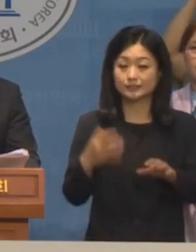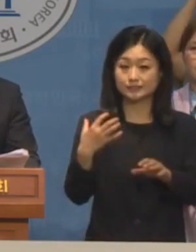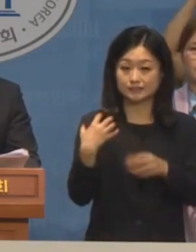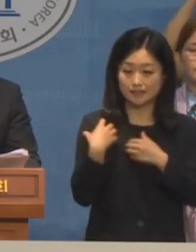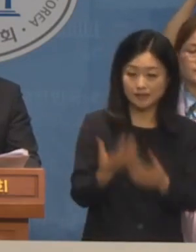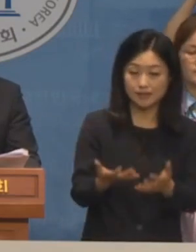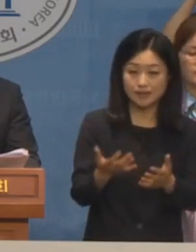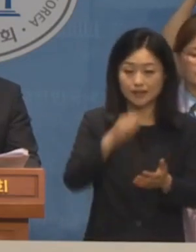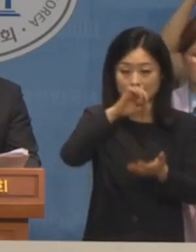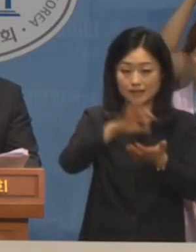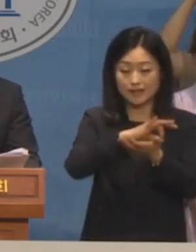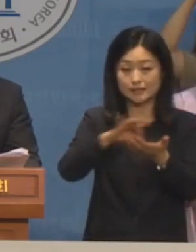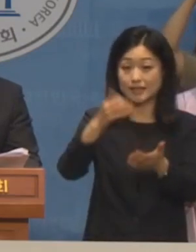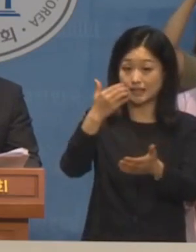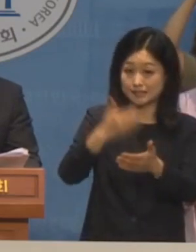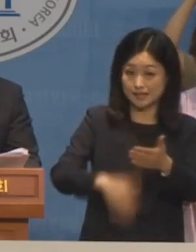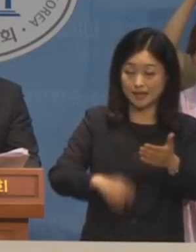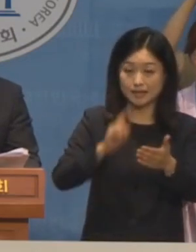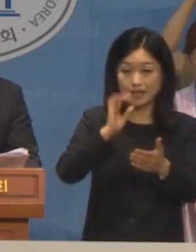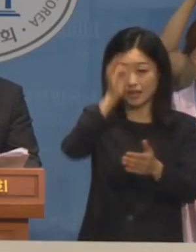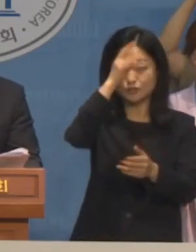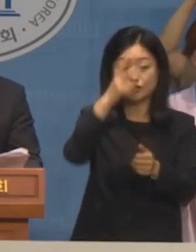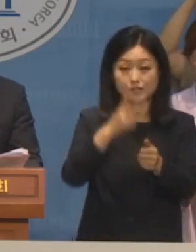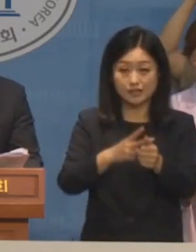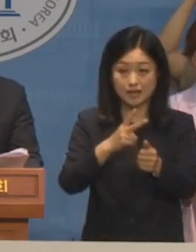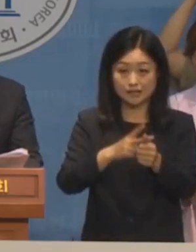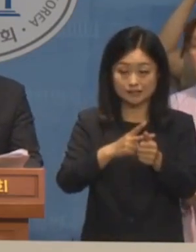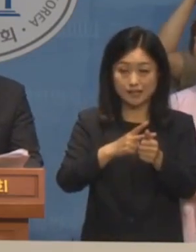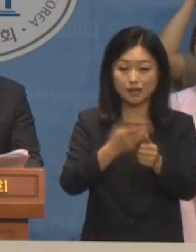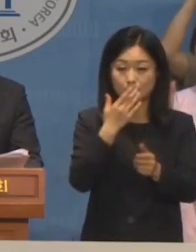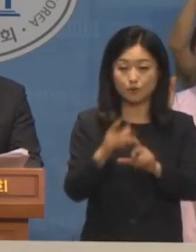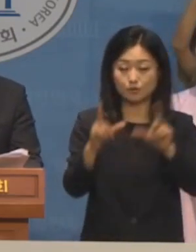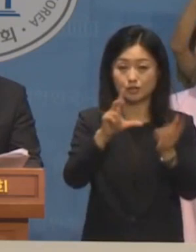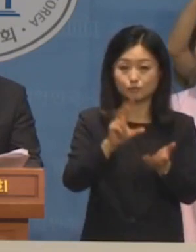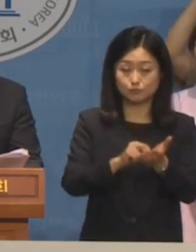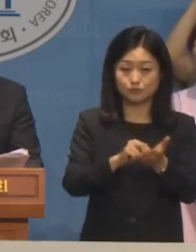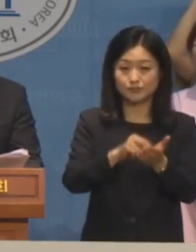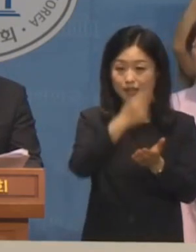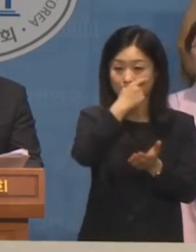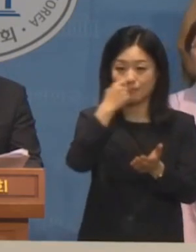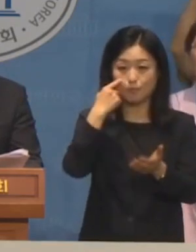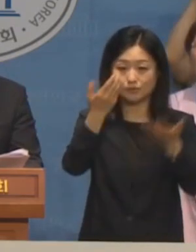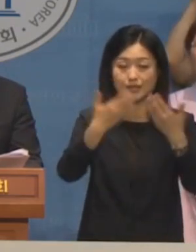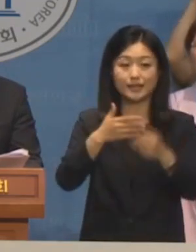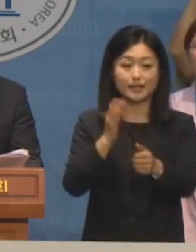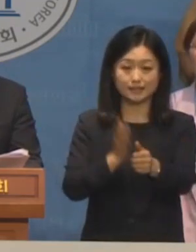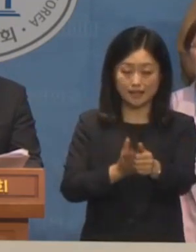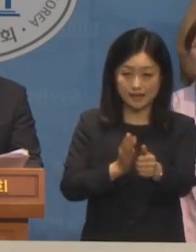무책임한 예산 삭감, 예술 강사들의 생계를 보장하라.